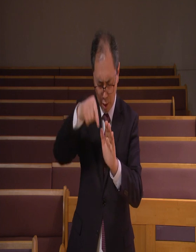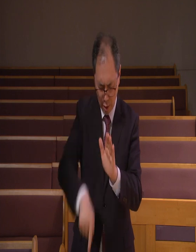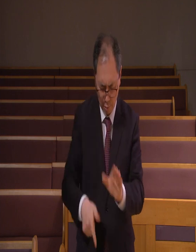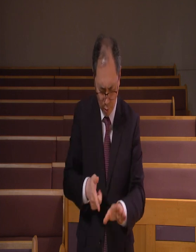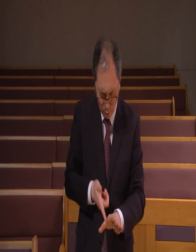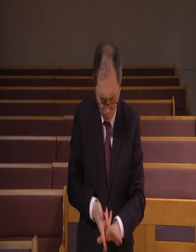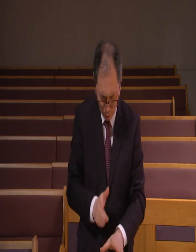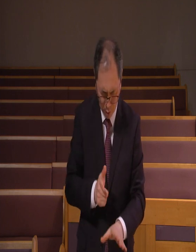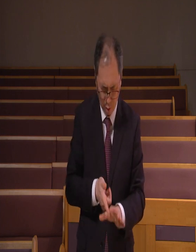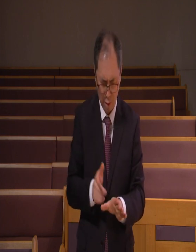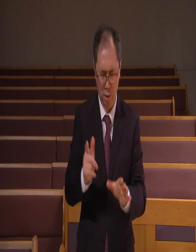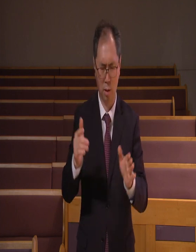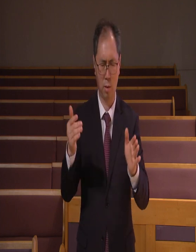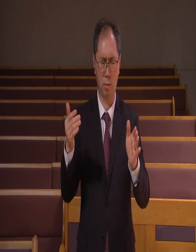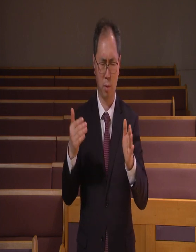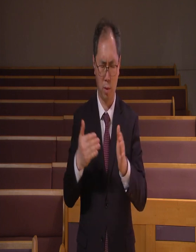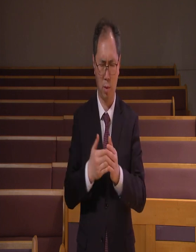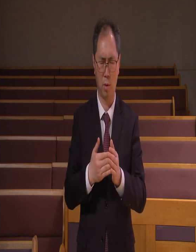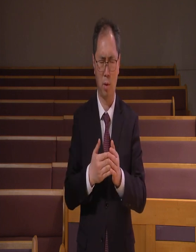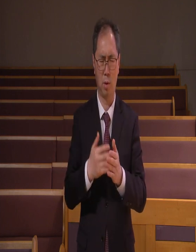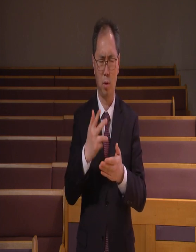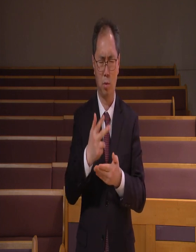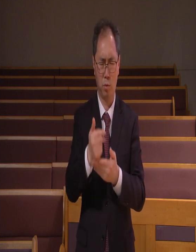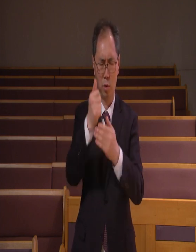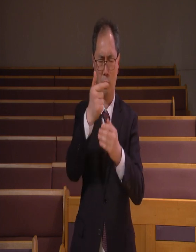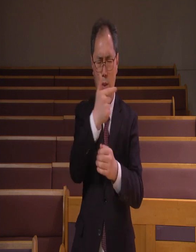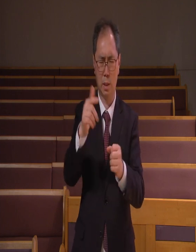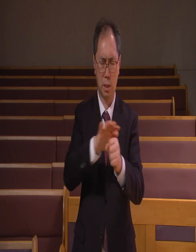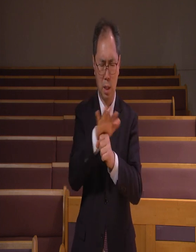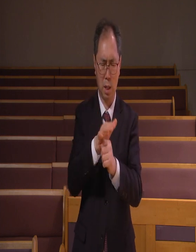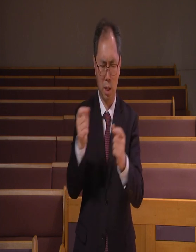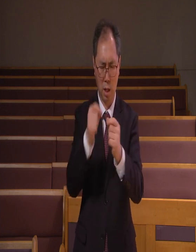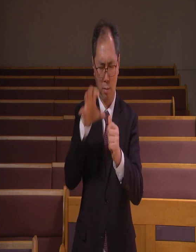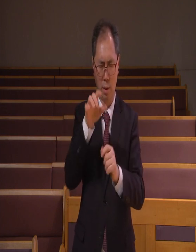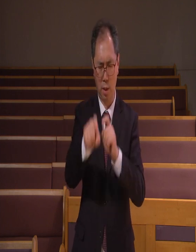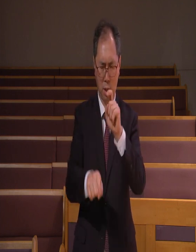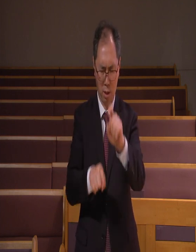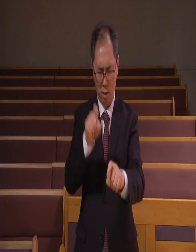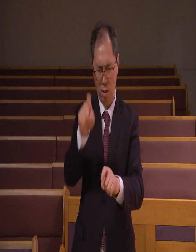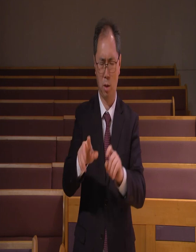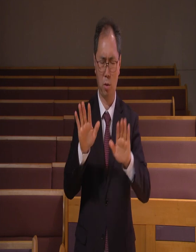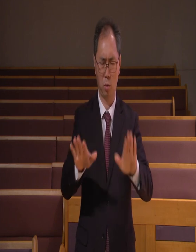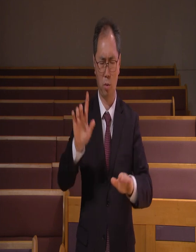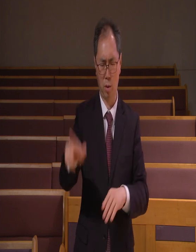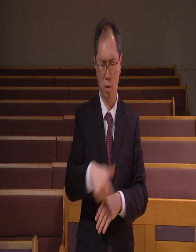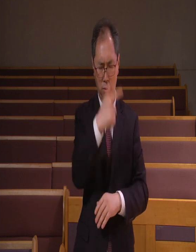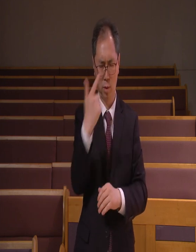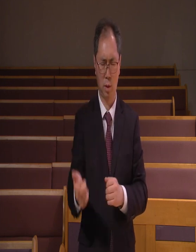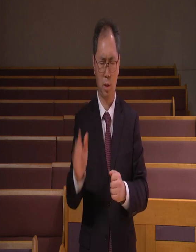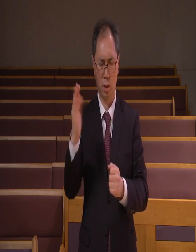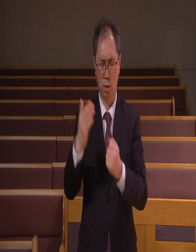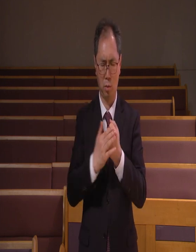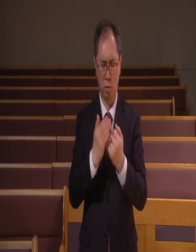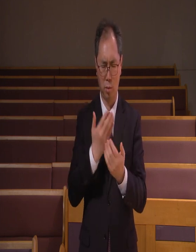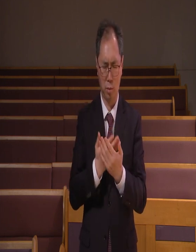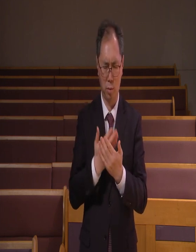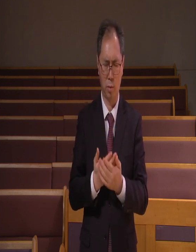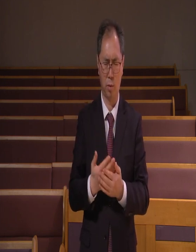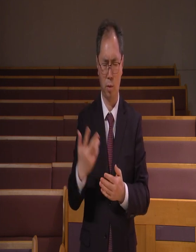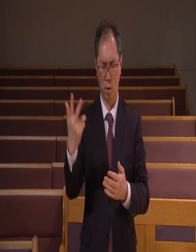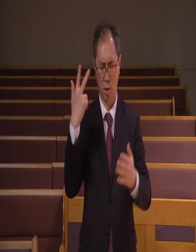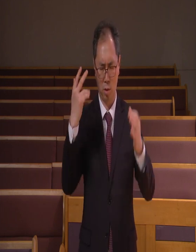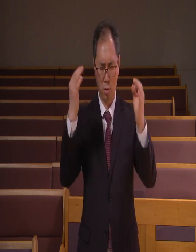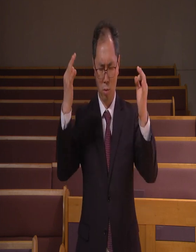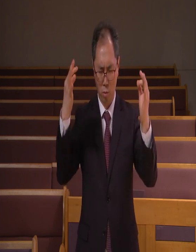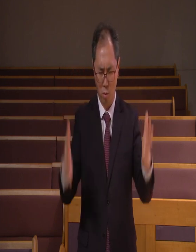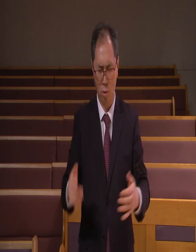주님의 그 사랑 앞에 가까이 나가는 이 하루가 되게 하여 주시옵소서. 이 한 주